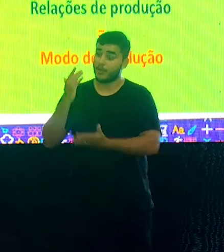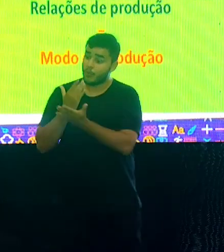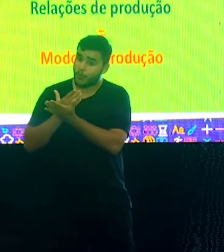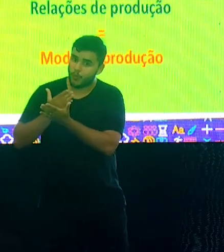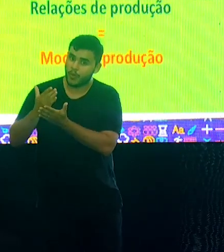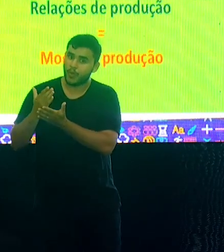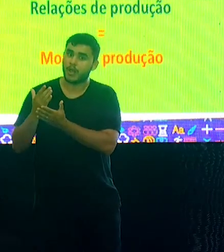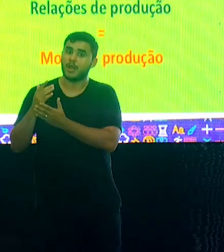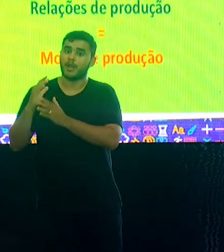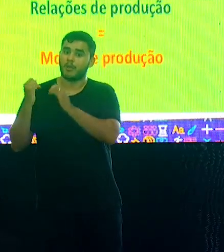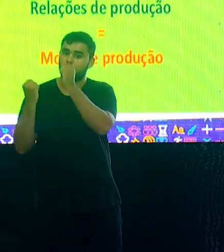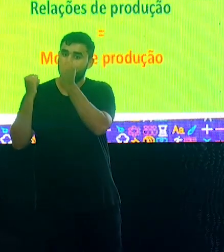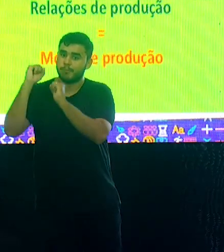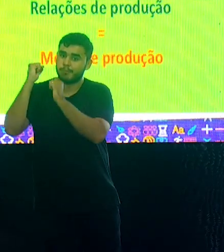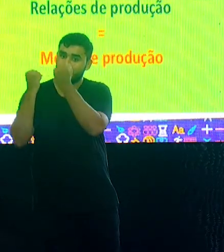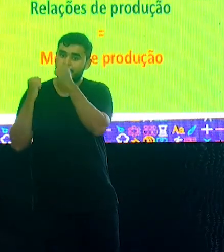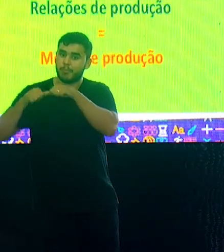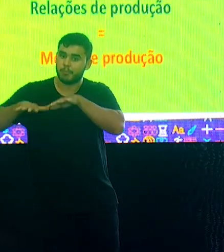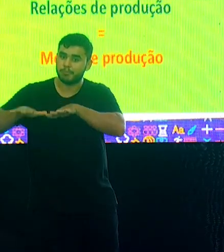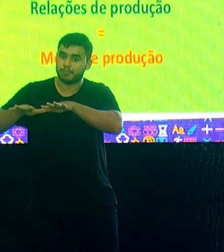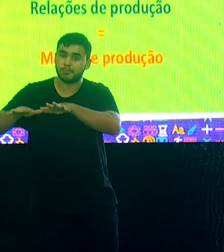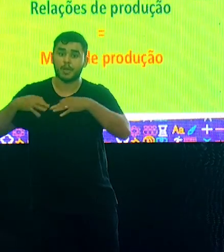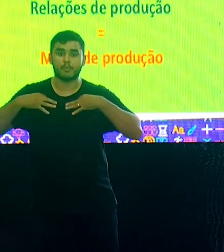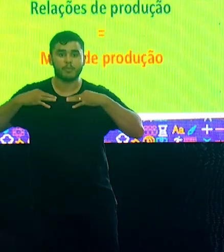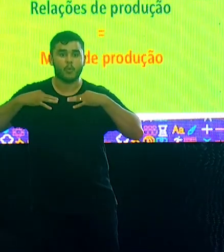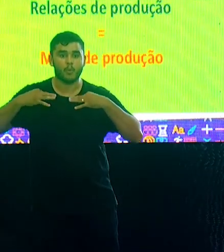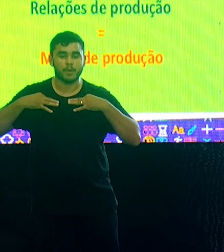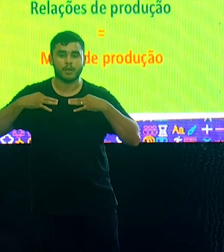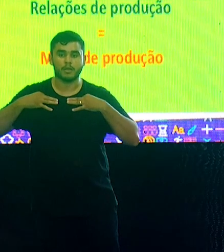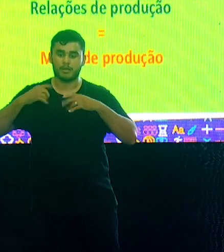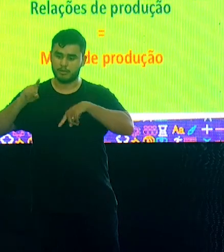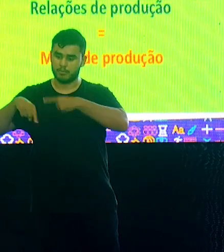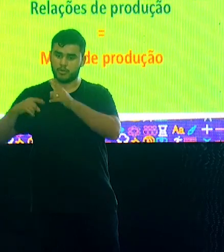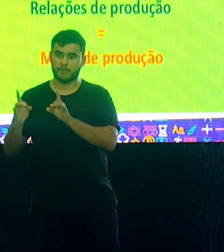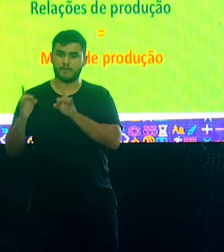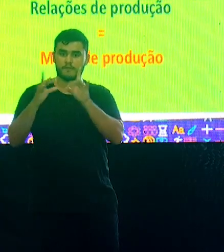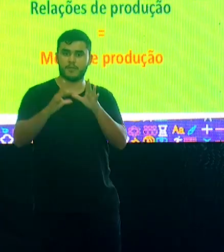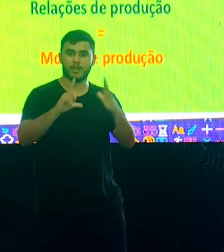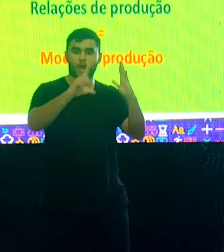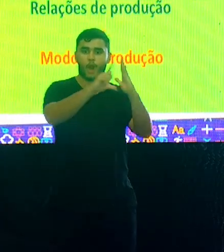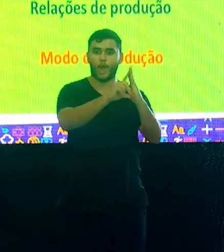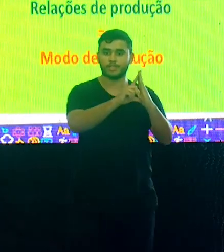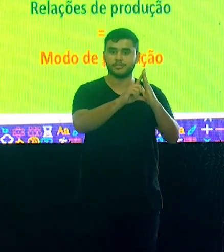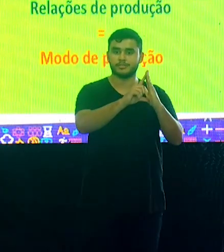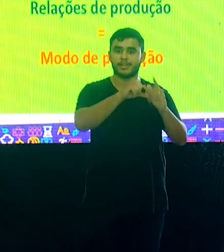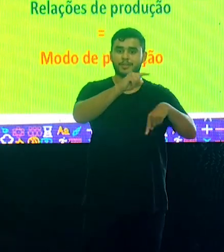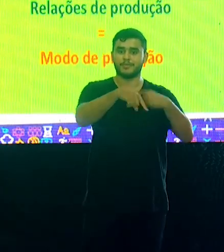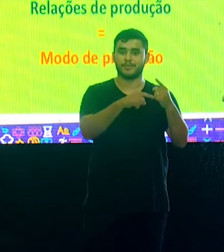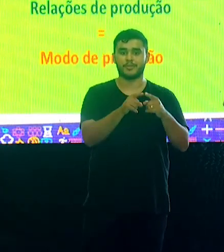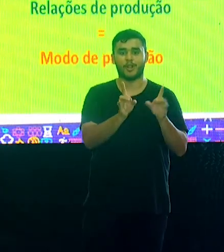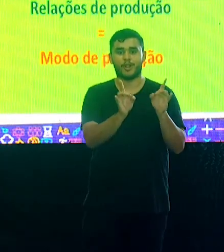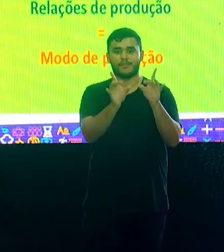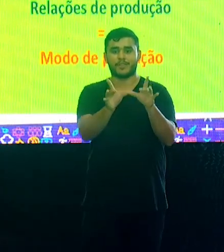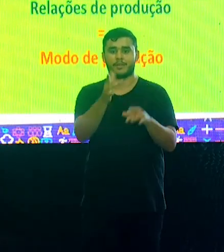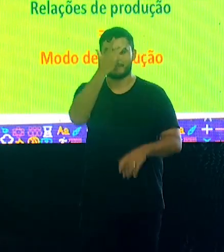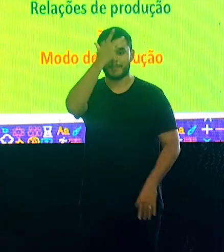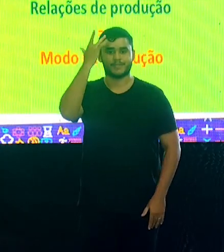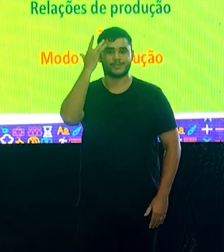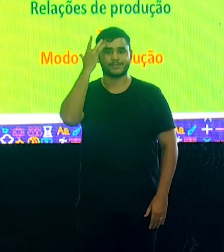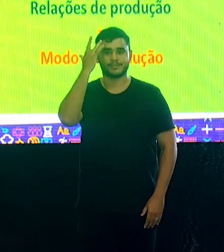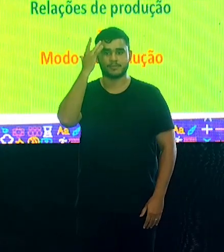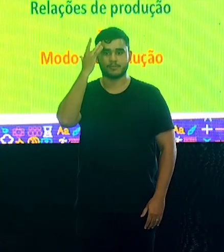produtiva, esse passador de slide não se produziria sozinho. Então, força produtiva é aquilo que a gente emprega